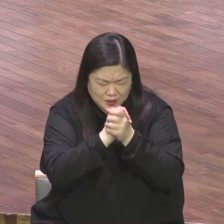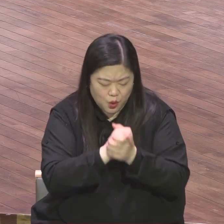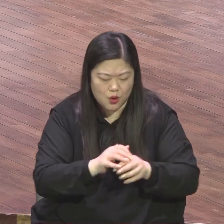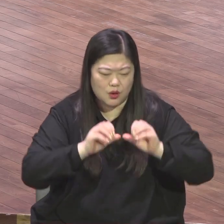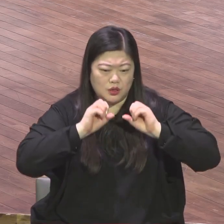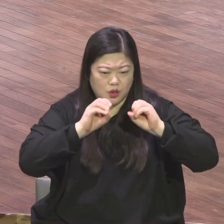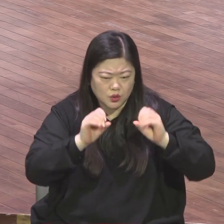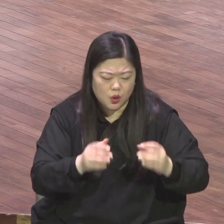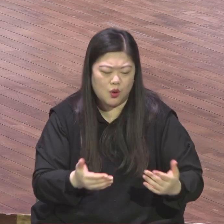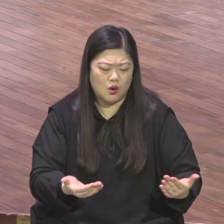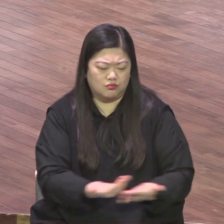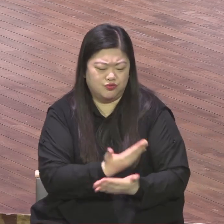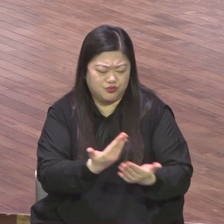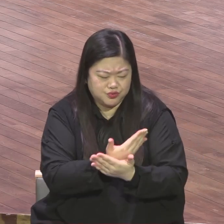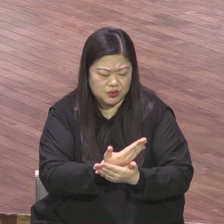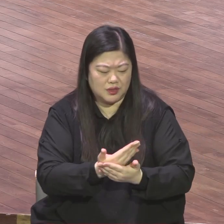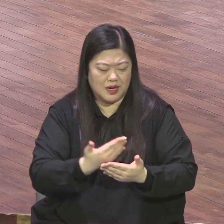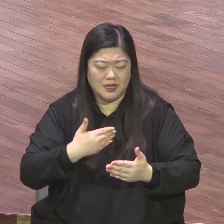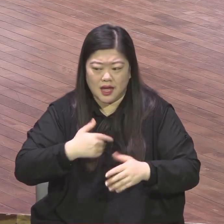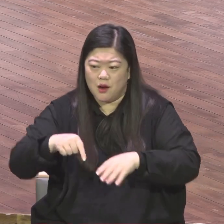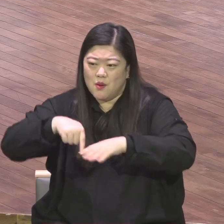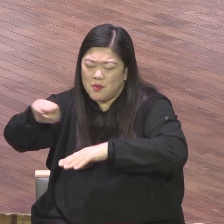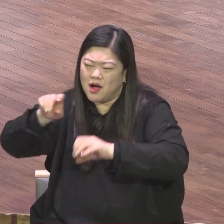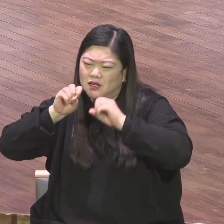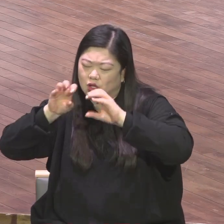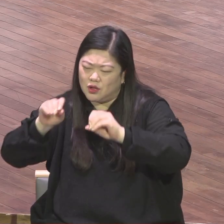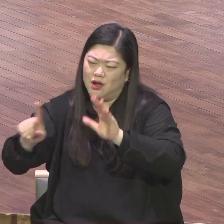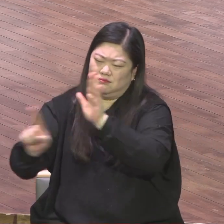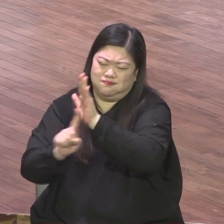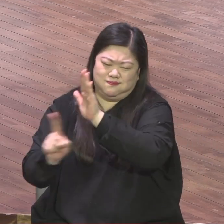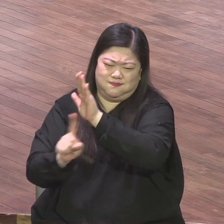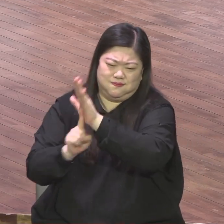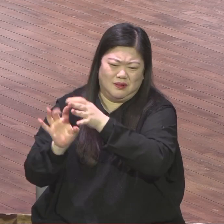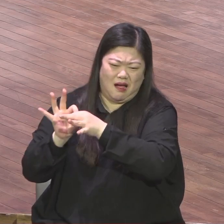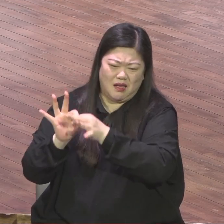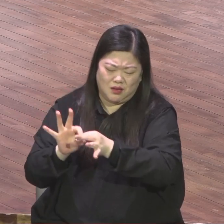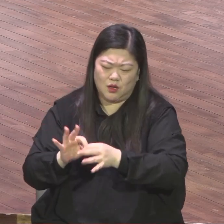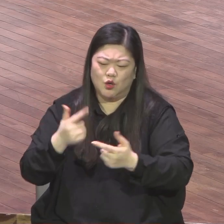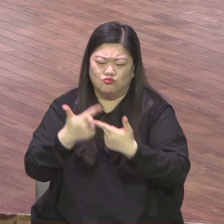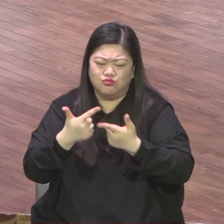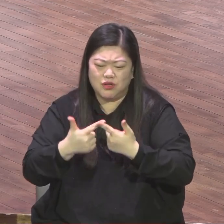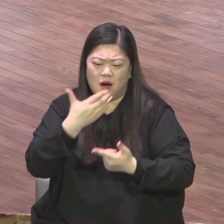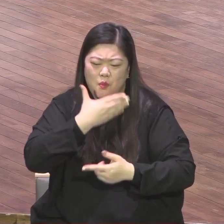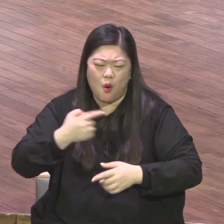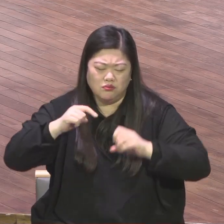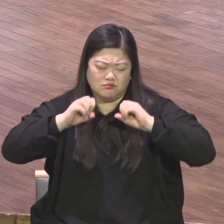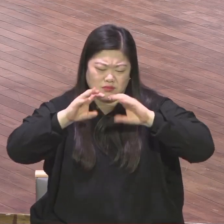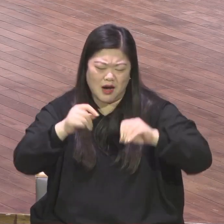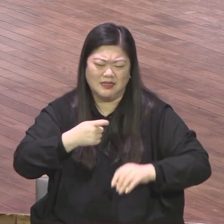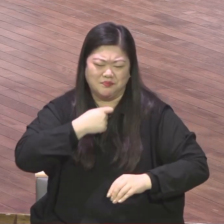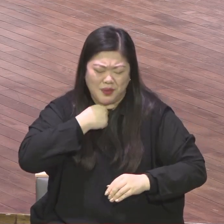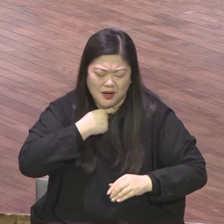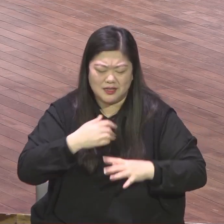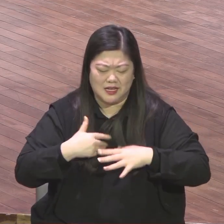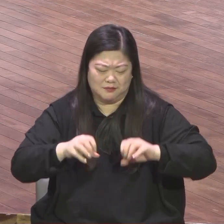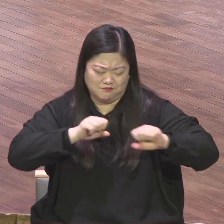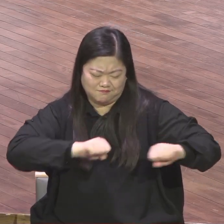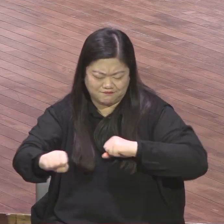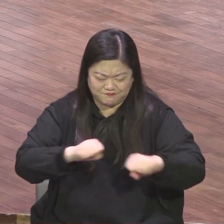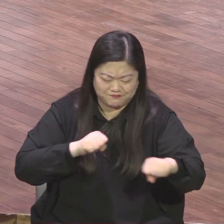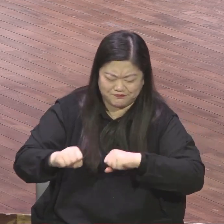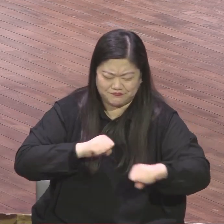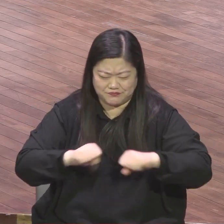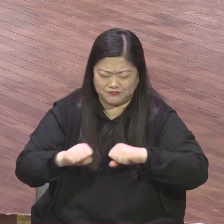헌신운동 부흥운동 그냥 밖에 나가서 막 구독 실천 비가 부산 보고 맞아 청년들 끌고 다니면서 부산